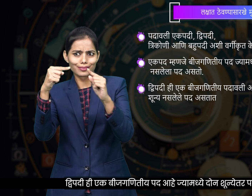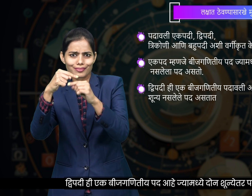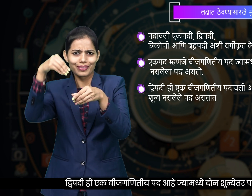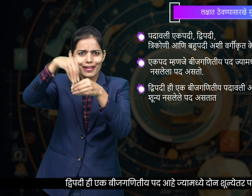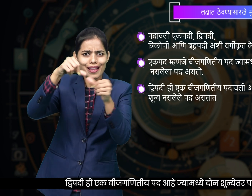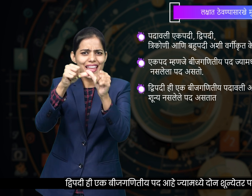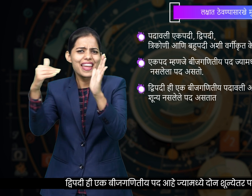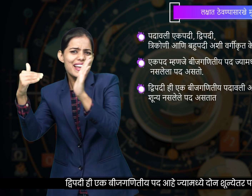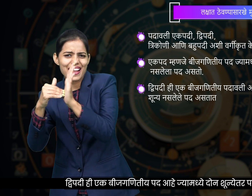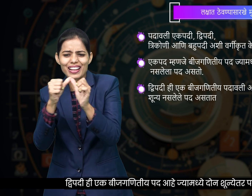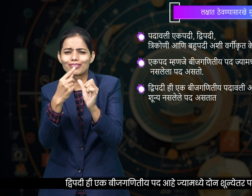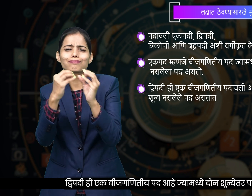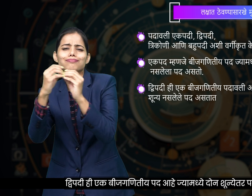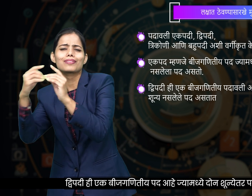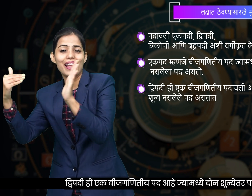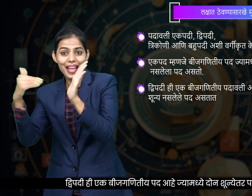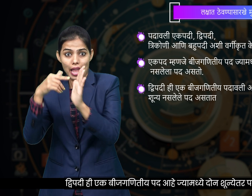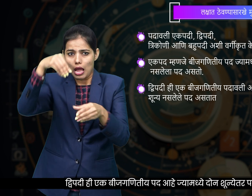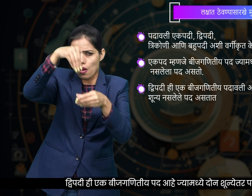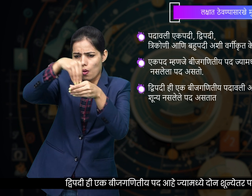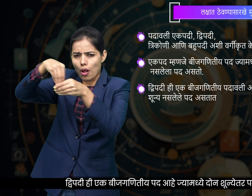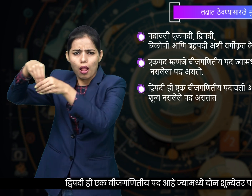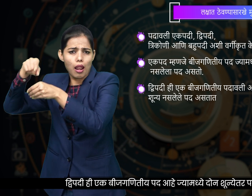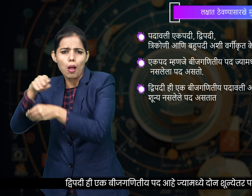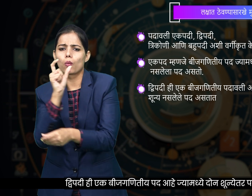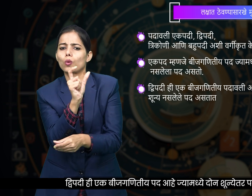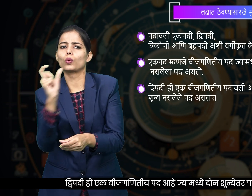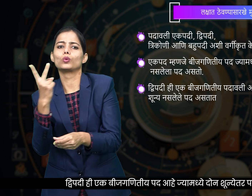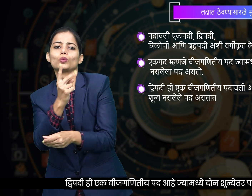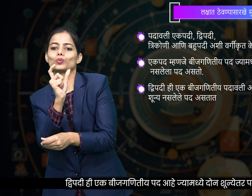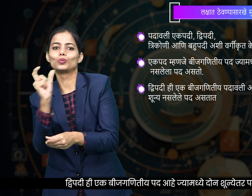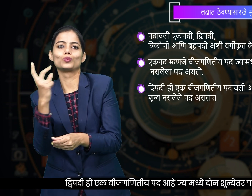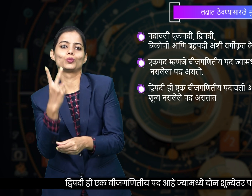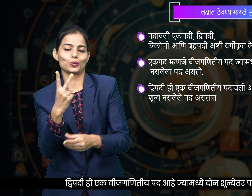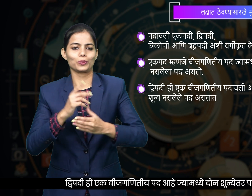पद आहे ज्यामध्ये 2 शून्येतर पद आहेत.